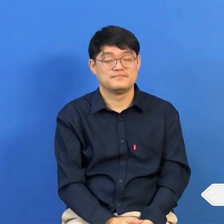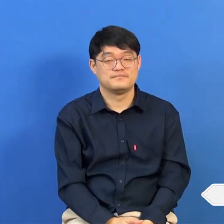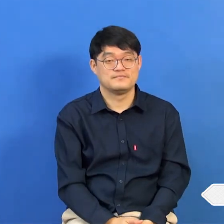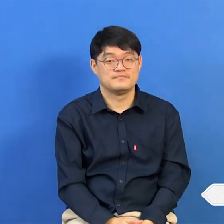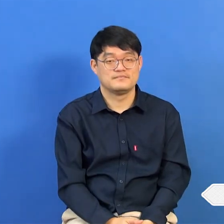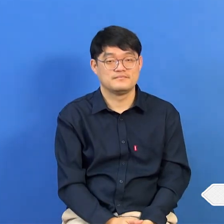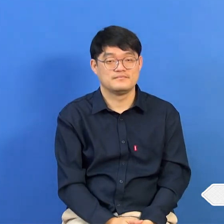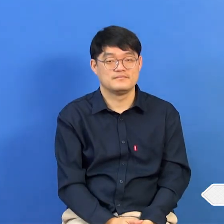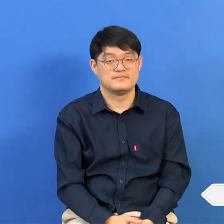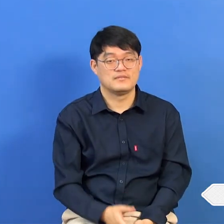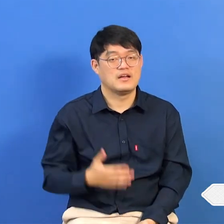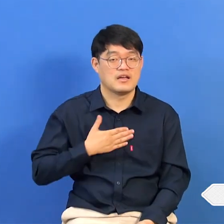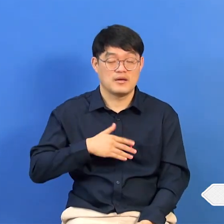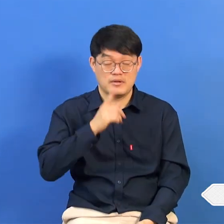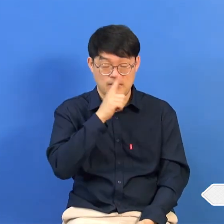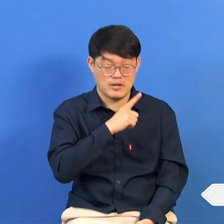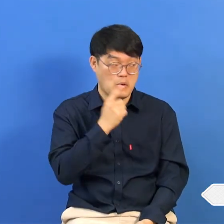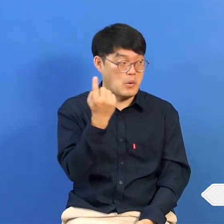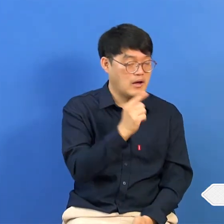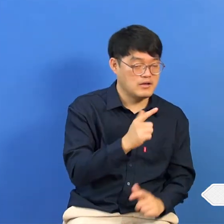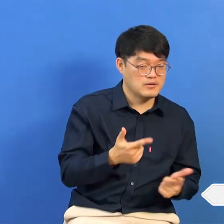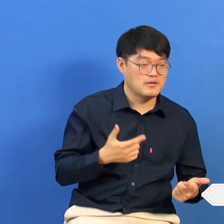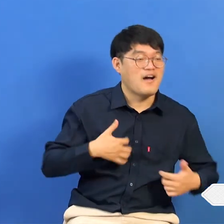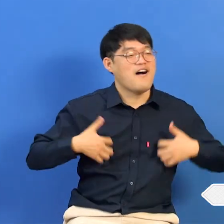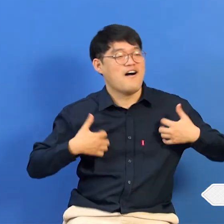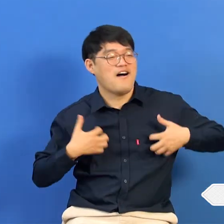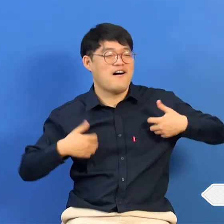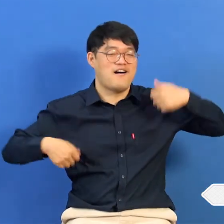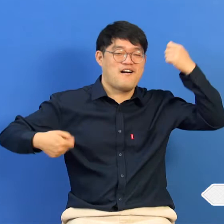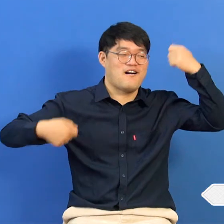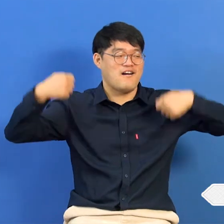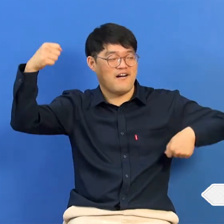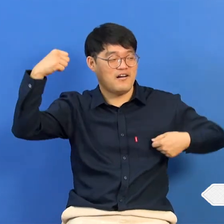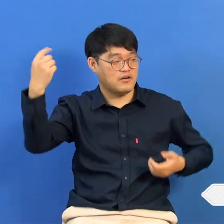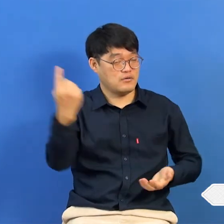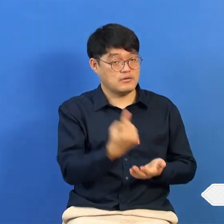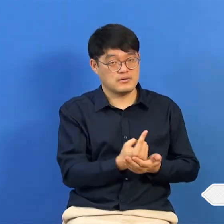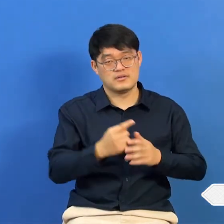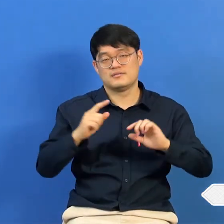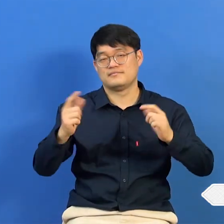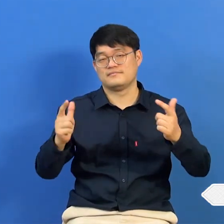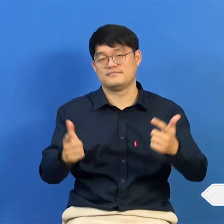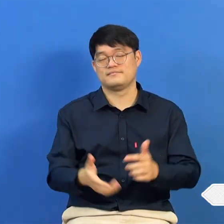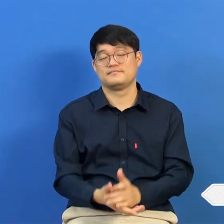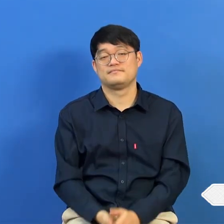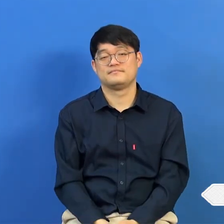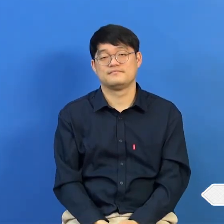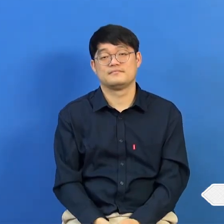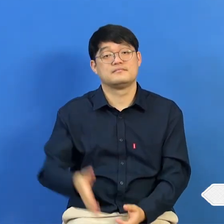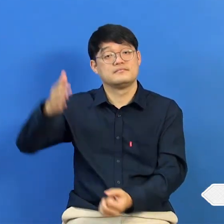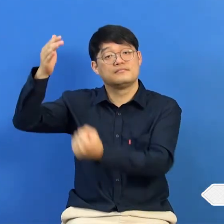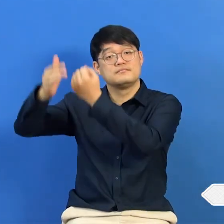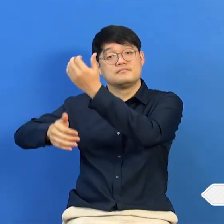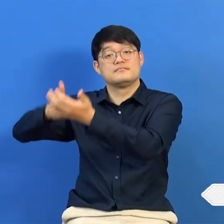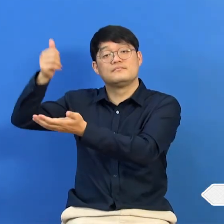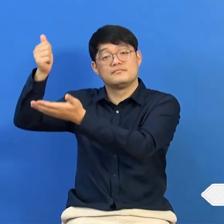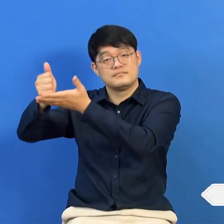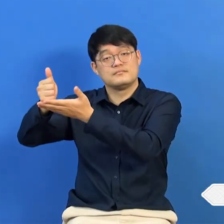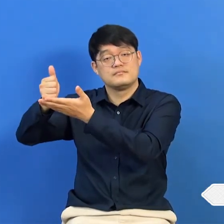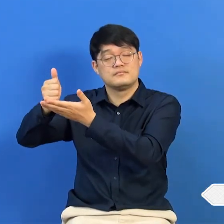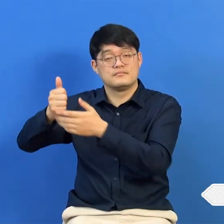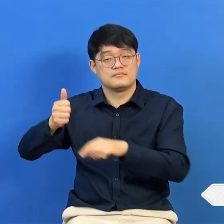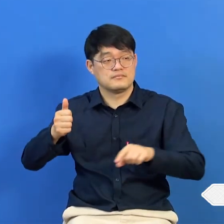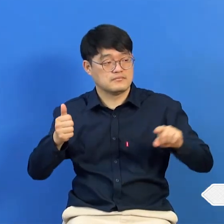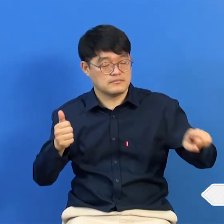제가 기분 나빠서 온 것은 아니지만 그렇다고 뭐 좋다고 춤추면서 온 것은 아닙니다. 하나님 왜 이렇게 신학교에서